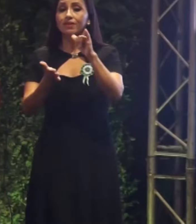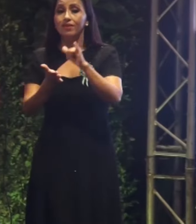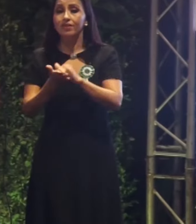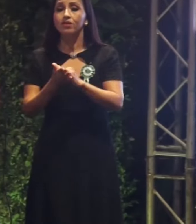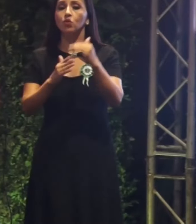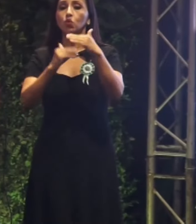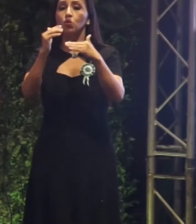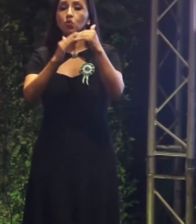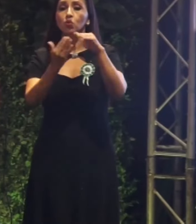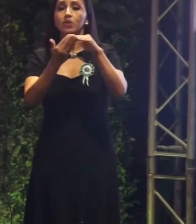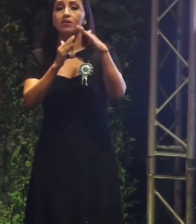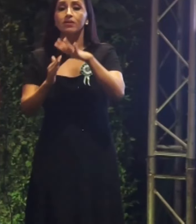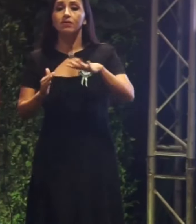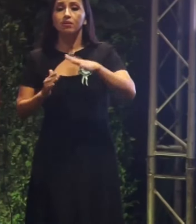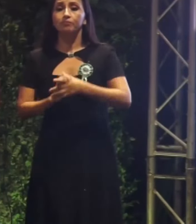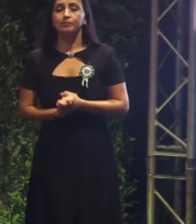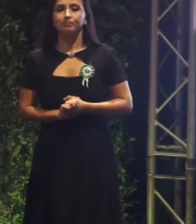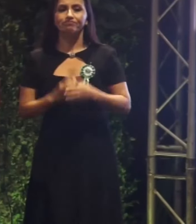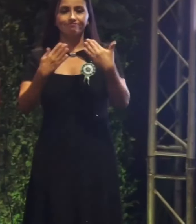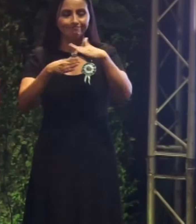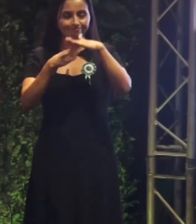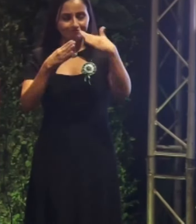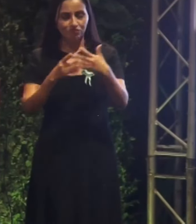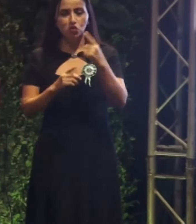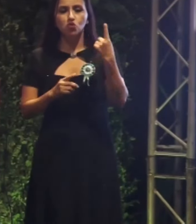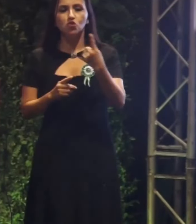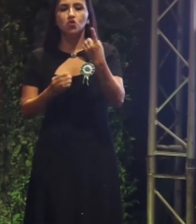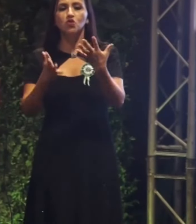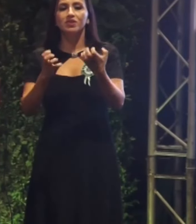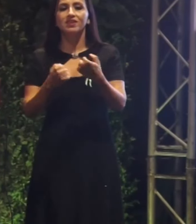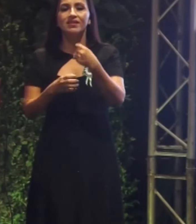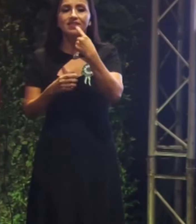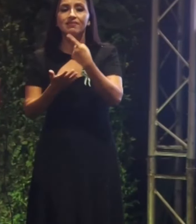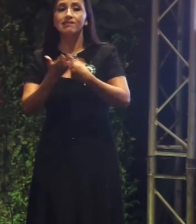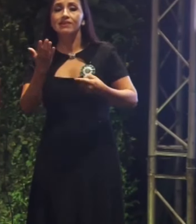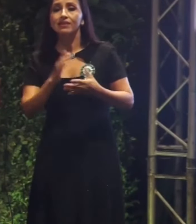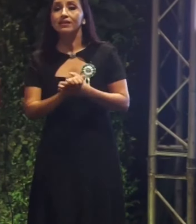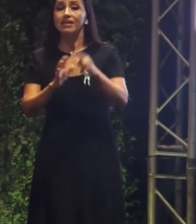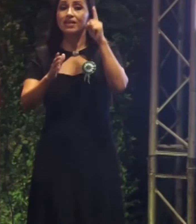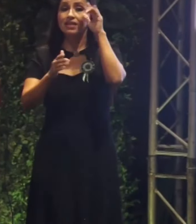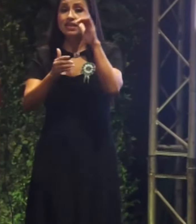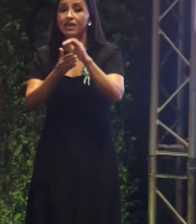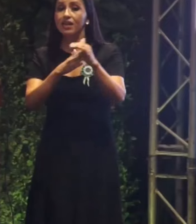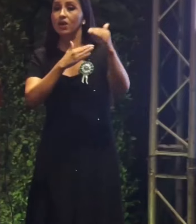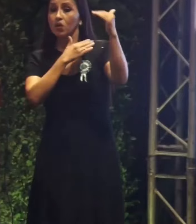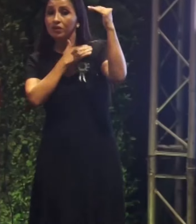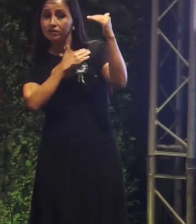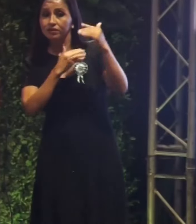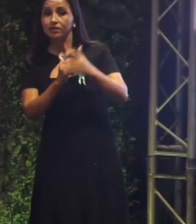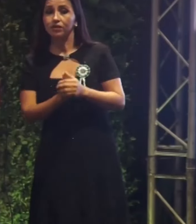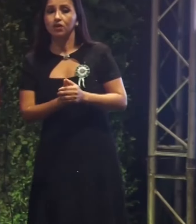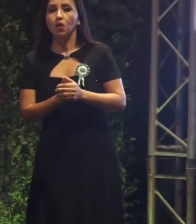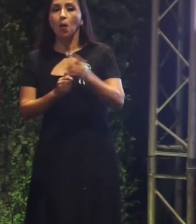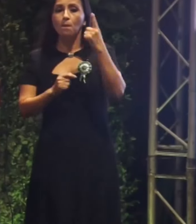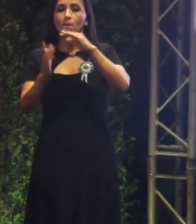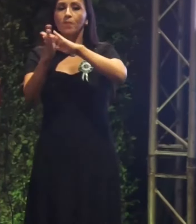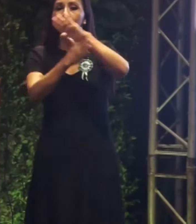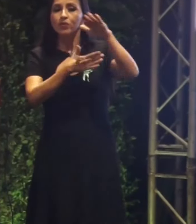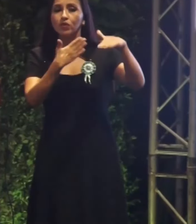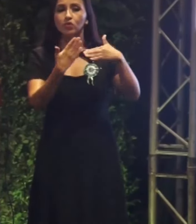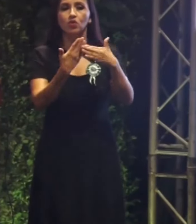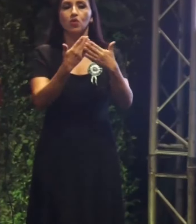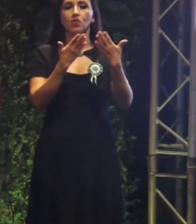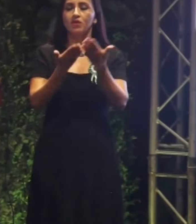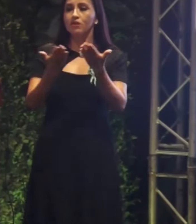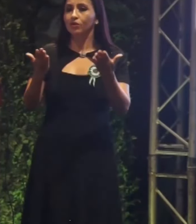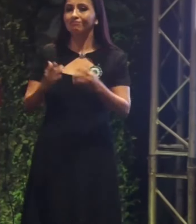se construye ciudad. Y acabo, simplemente quiero decir que creo en Santa Cruz por encima de todas las cosas.